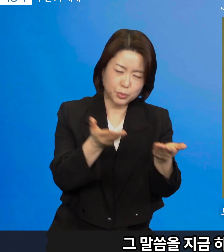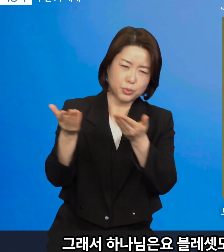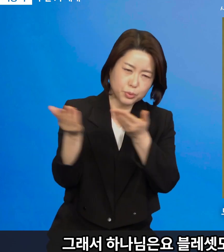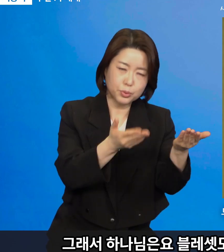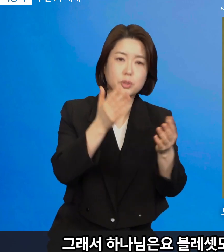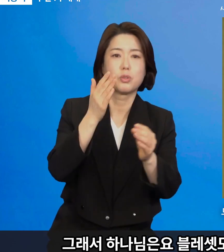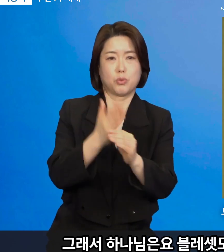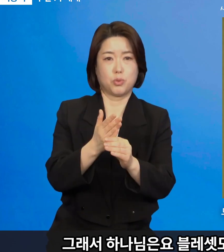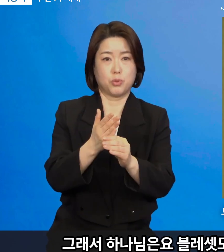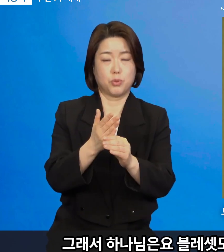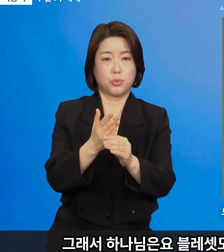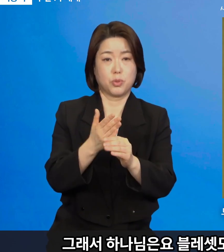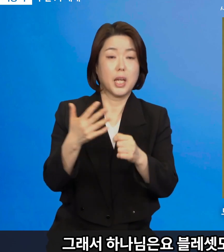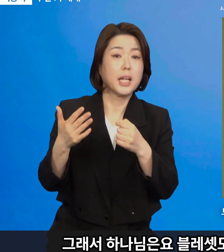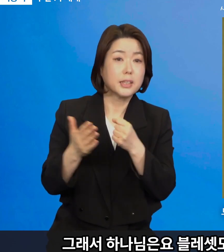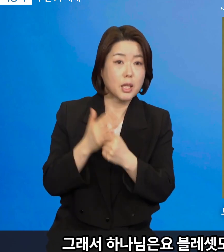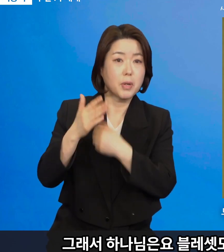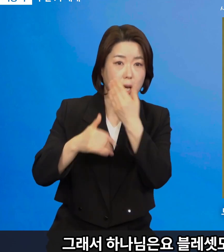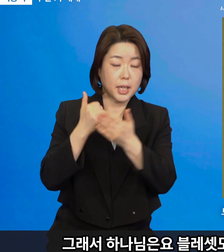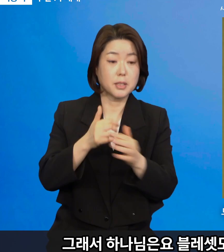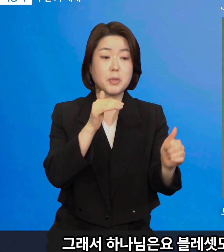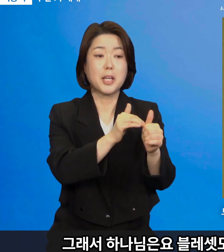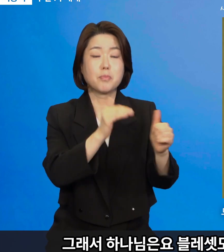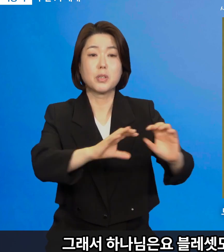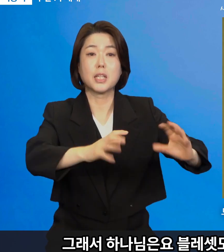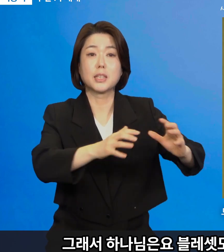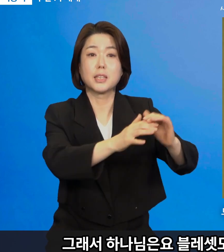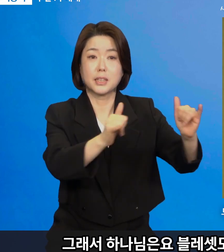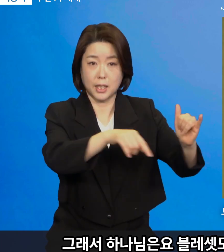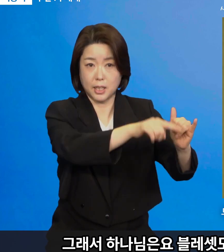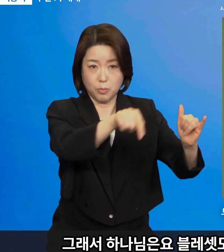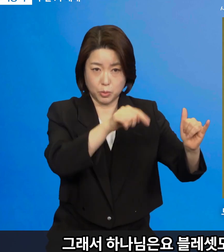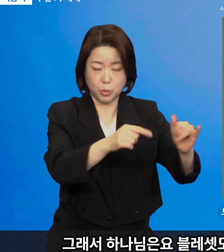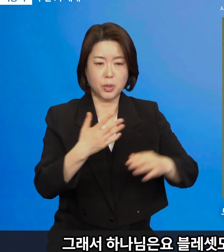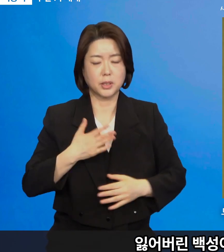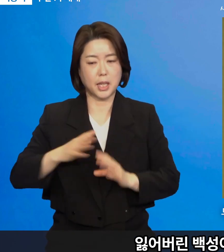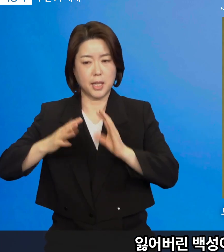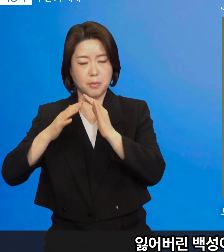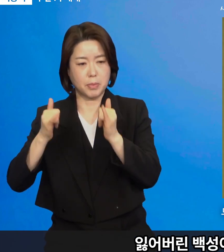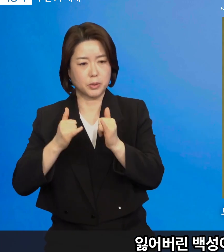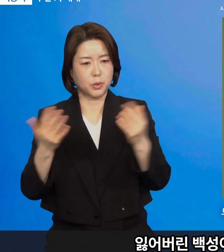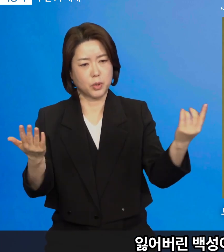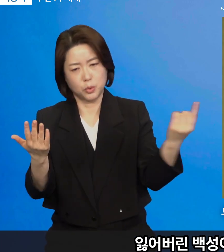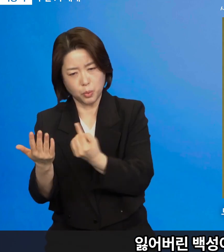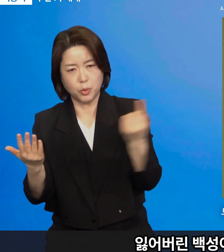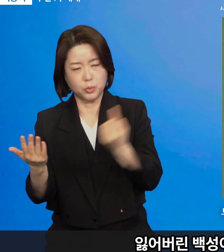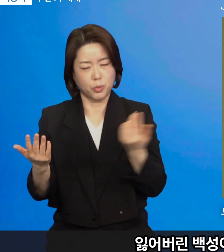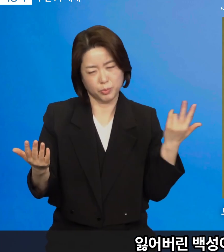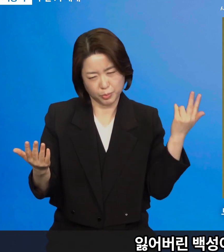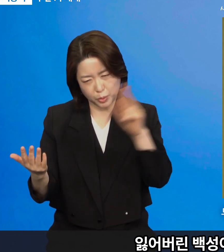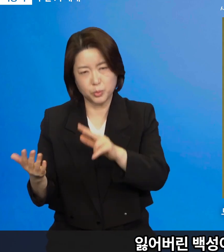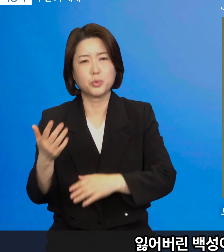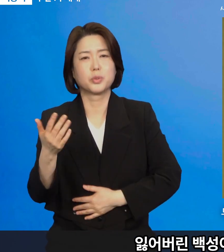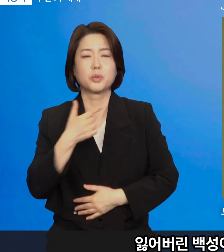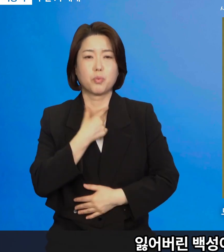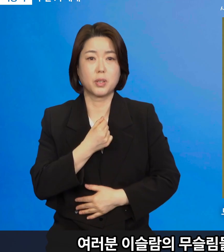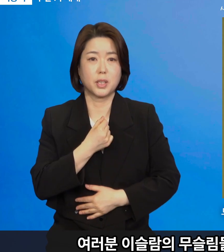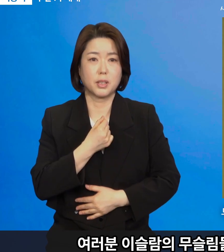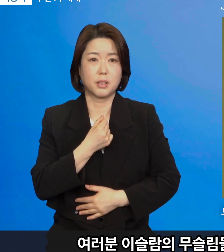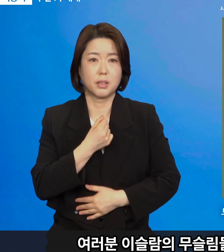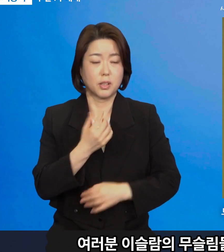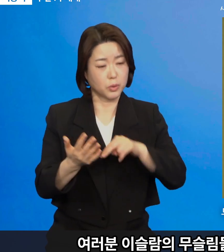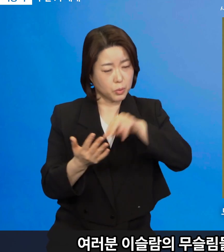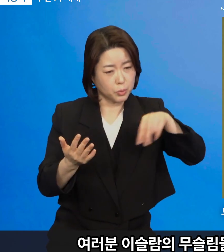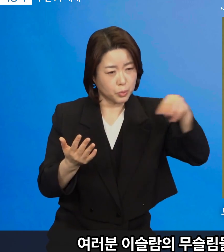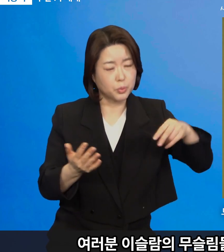것이죠. 그래서 하나님은요 블레셋도 나의 백성으로 돌아오기를, 잃어버린 백성이야 블레셋도.